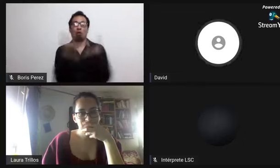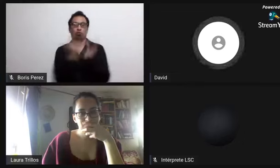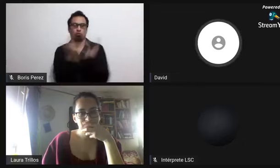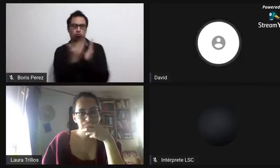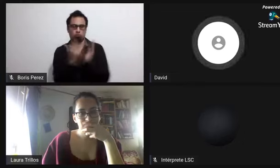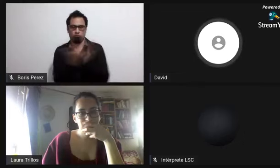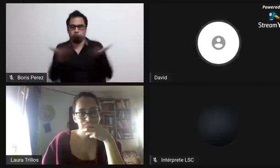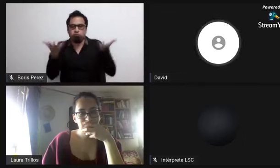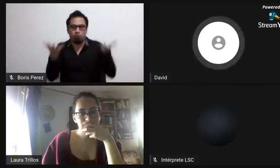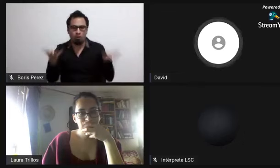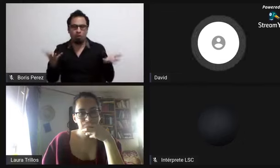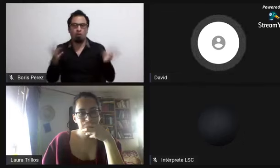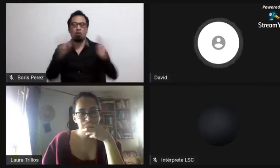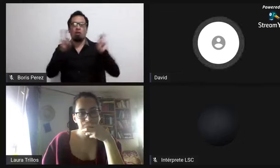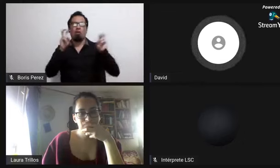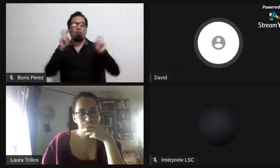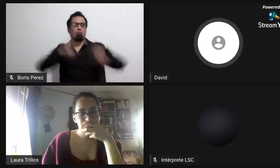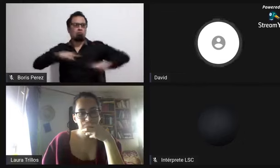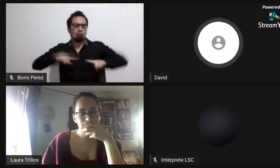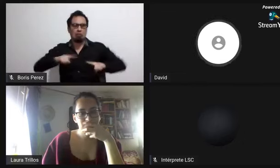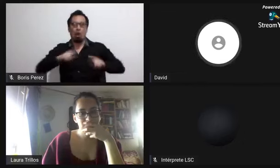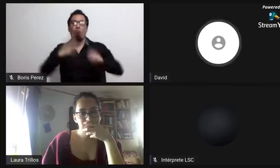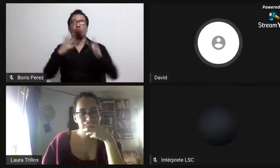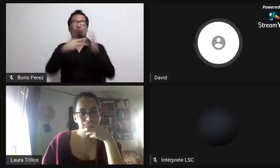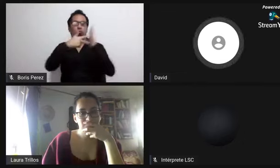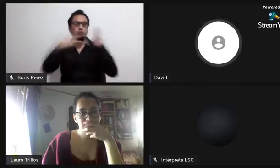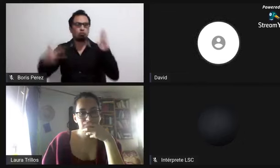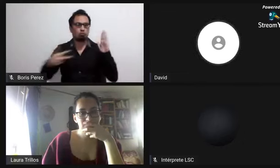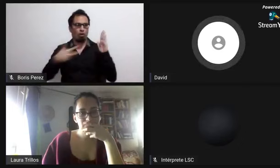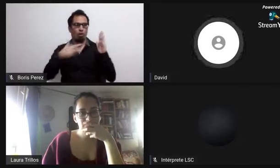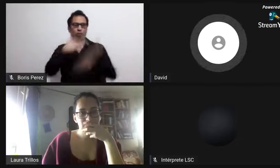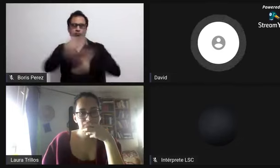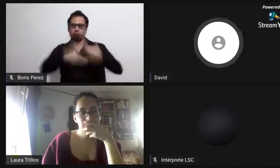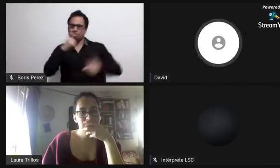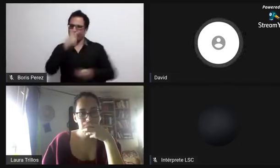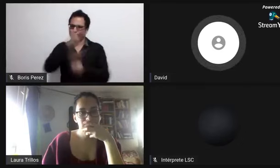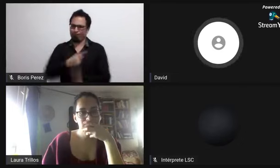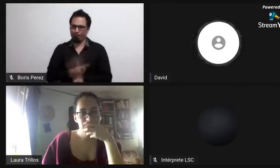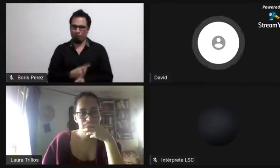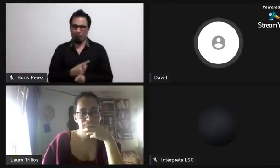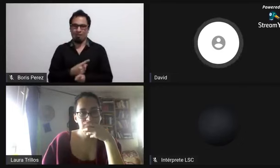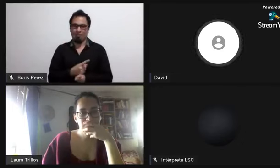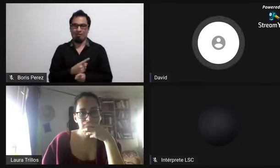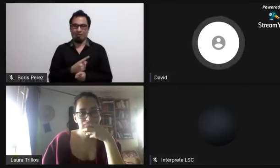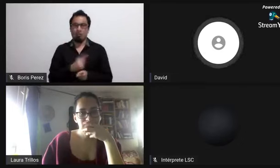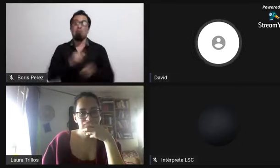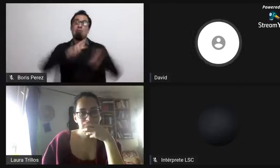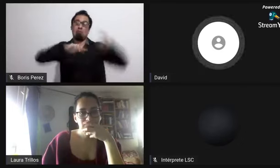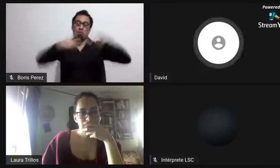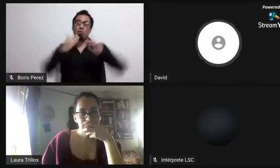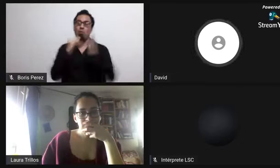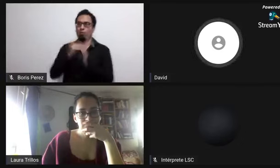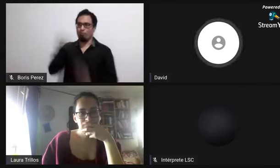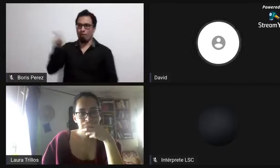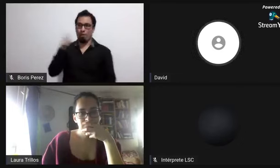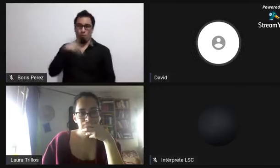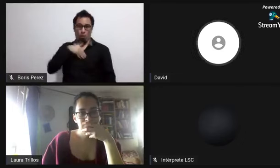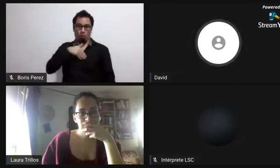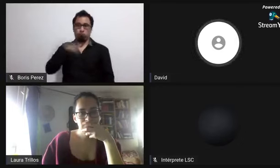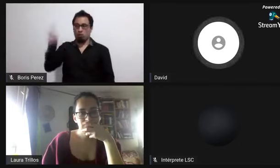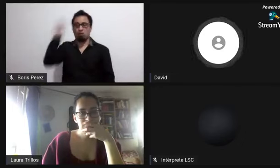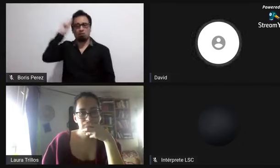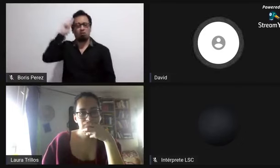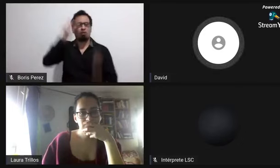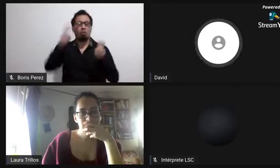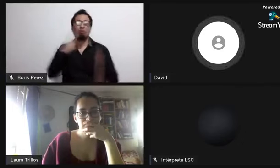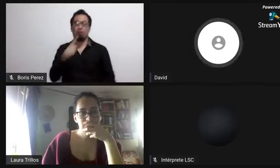decir específicamente, pero sí sabemos en la historia que dejó muchos logros importantes para nuestro país, como lo fue, por